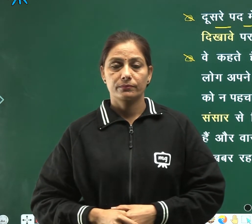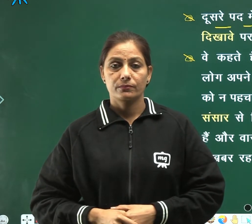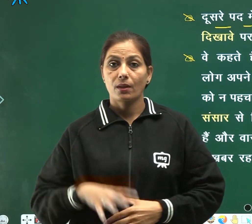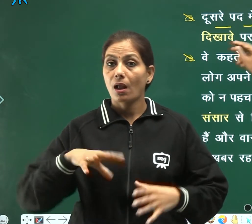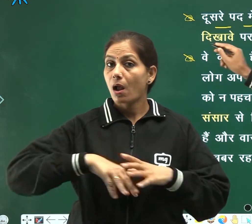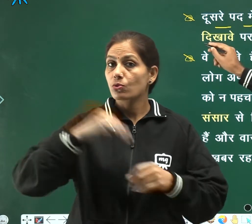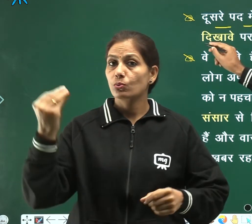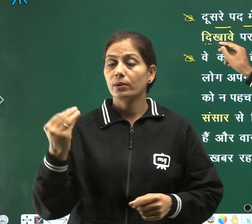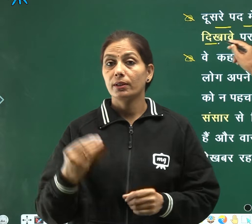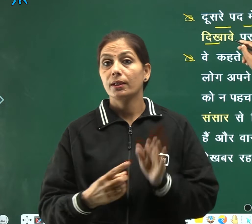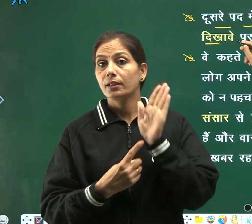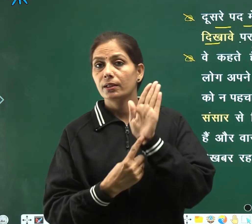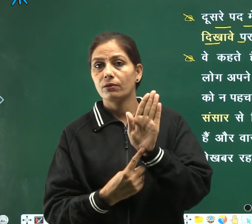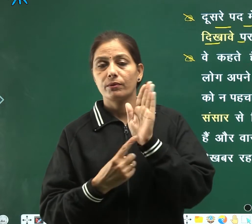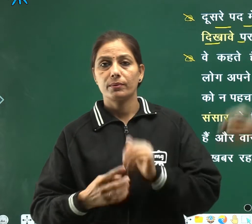बाहरी दिखावे पर